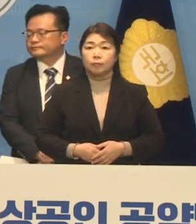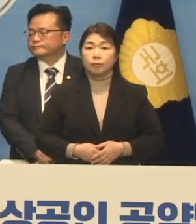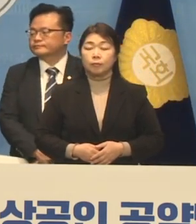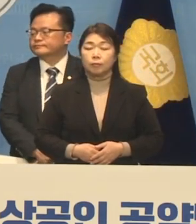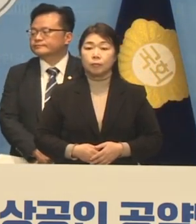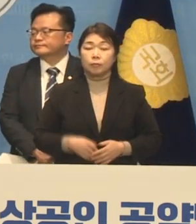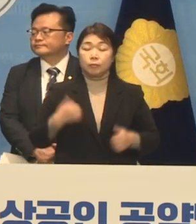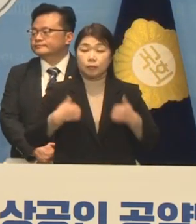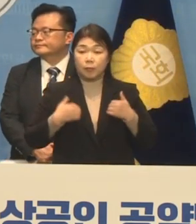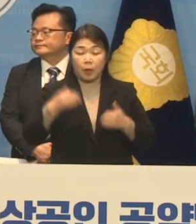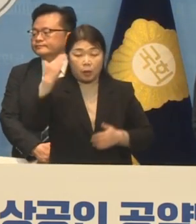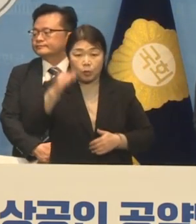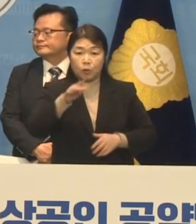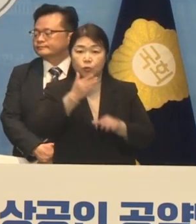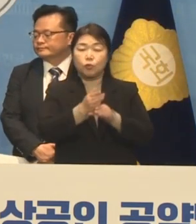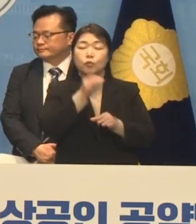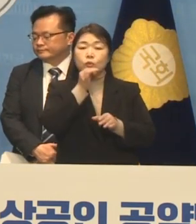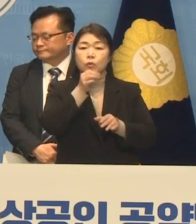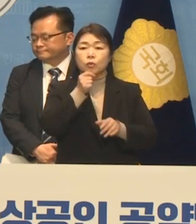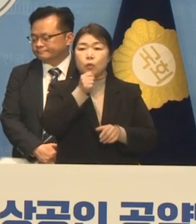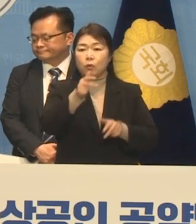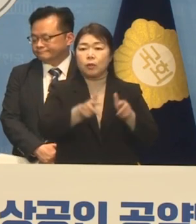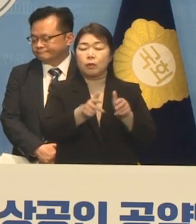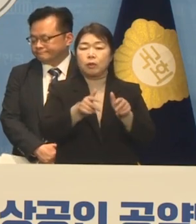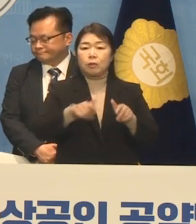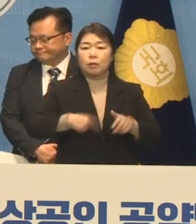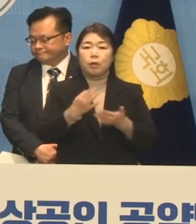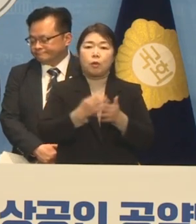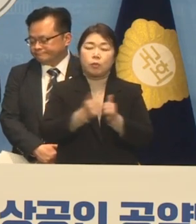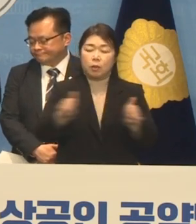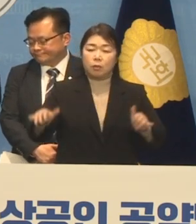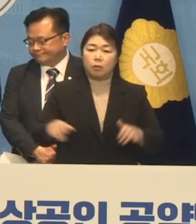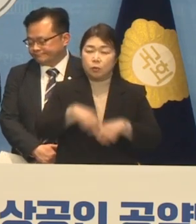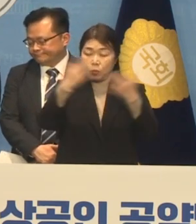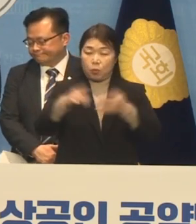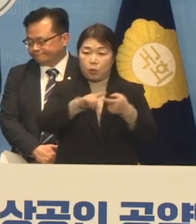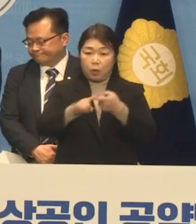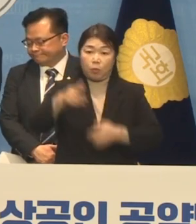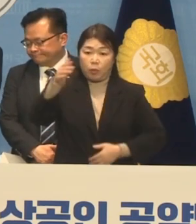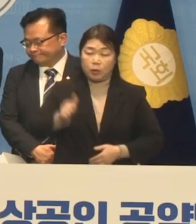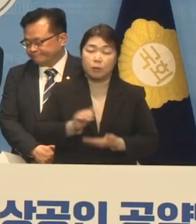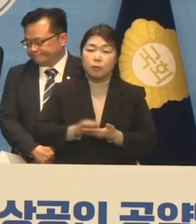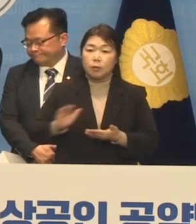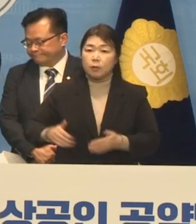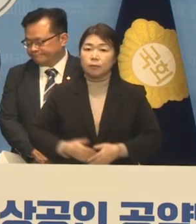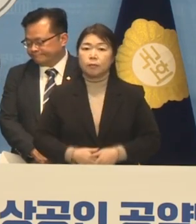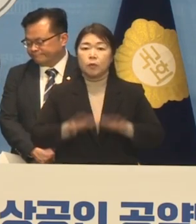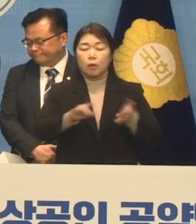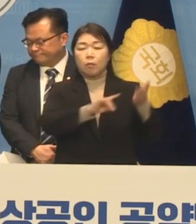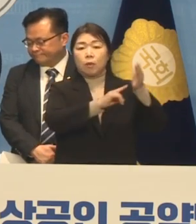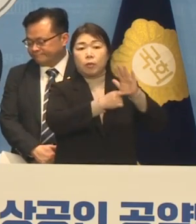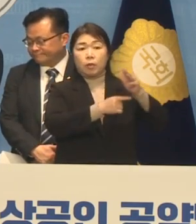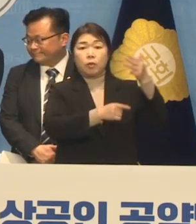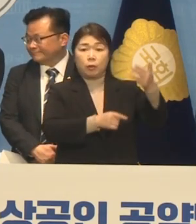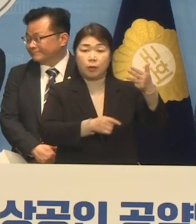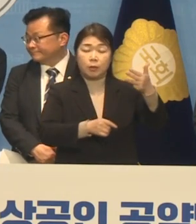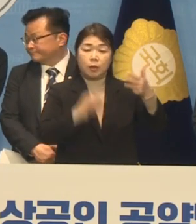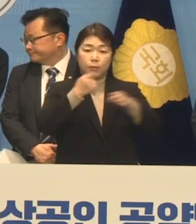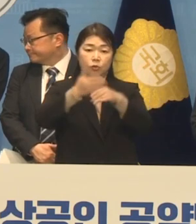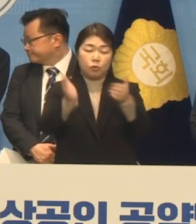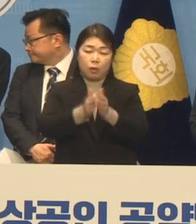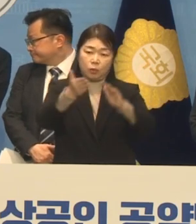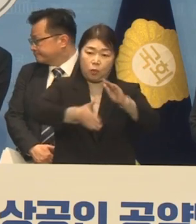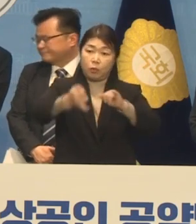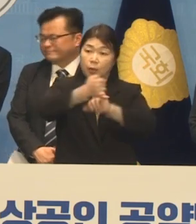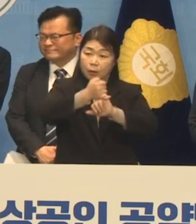예, 반갑습니다. 한국중소상인 자영업자 총연합회 회장 강기호입니다. 오늘 발표되는 8가지 민주당